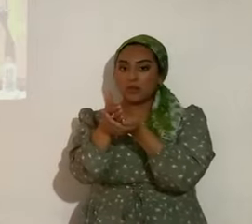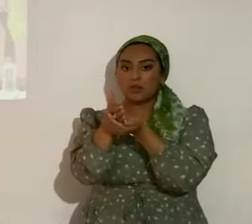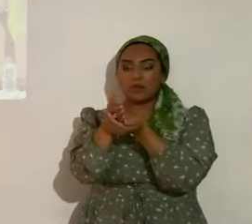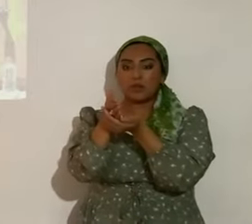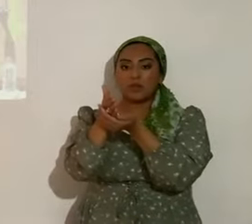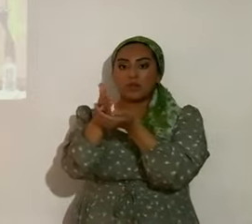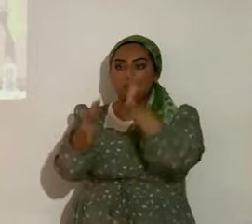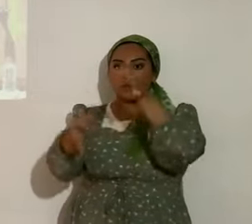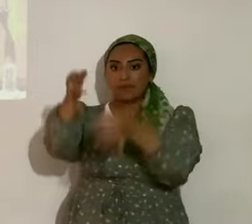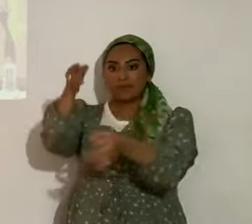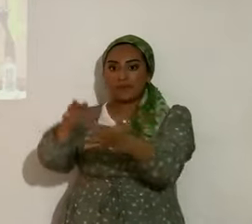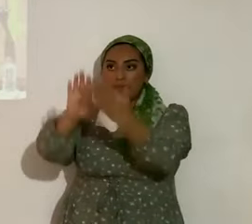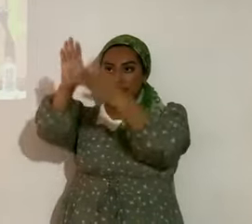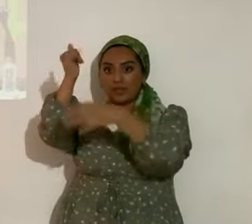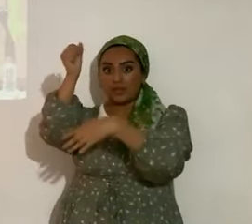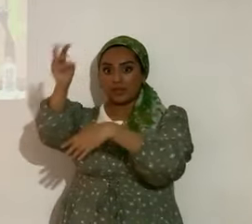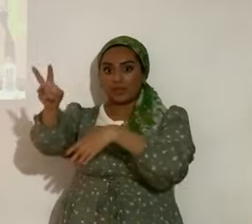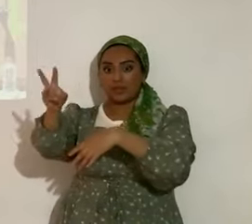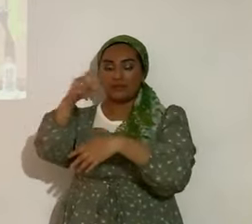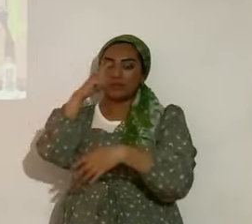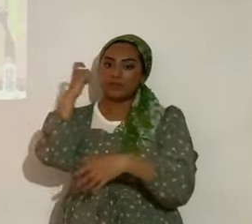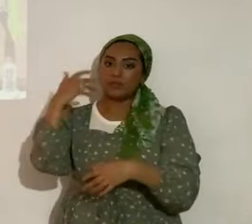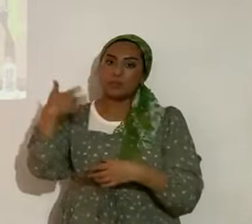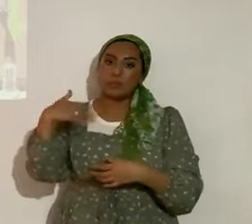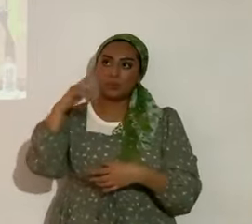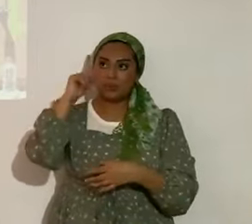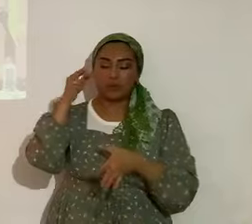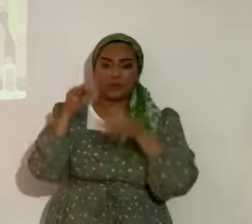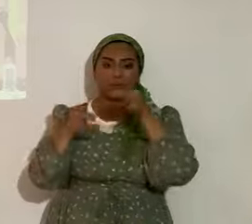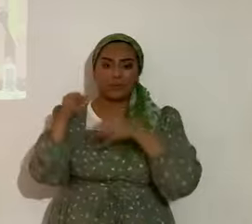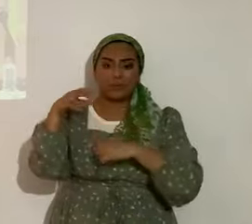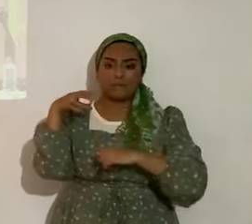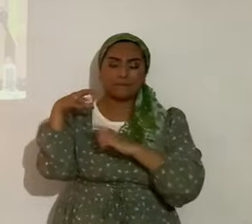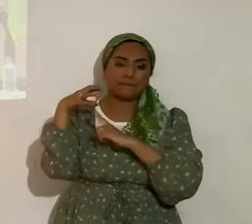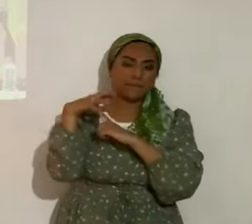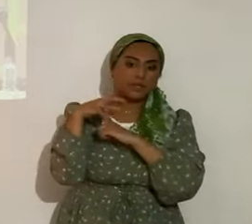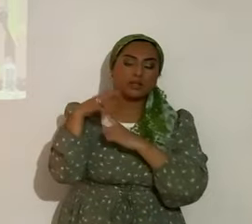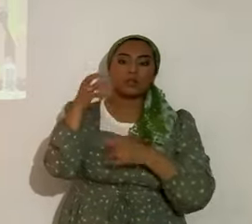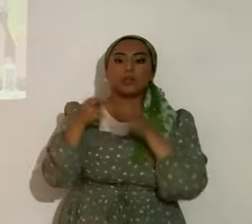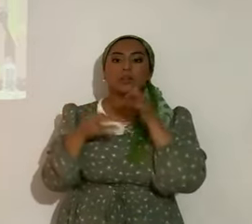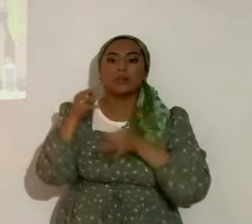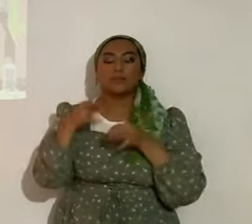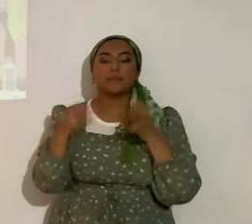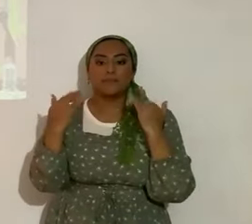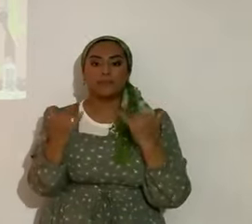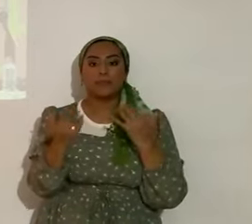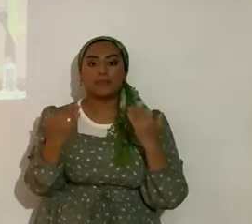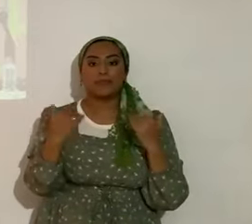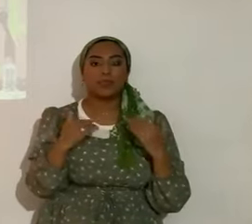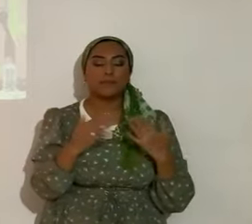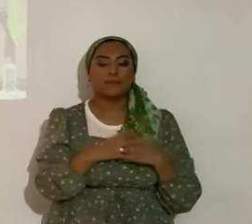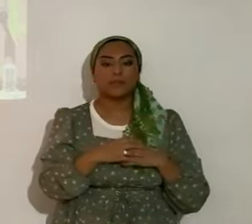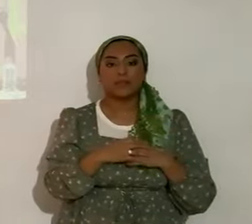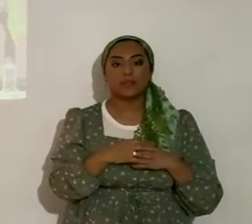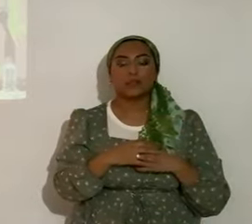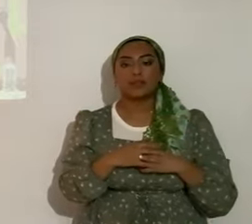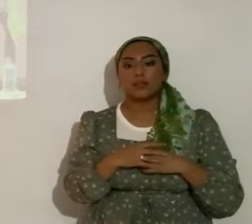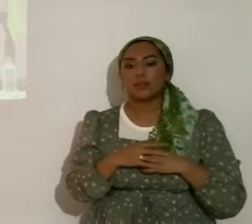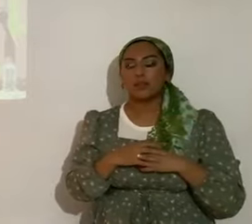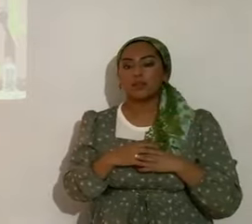No llegues al tribunal de Yahshua, porque uff, tremendo, porque él es el juez supremo. Ahora, de